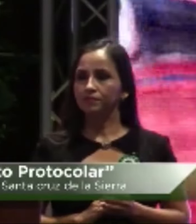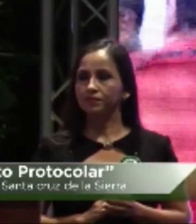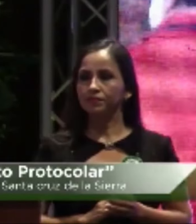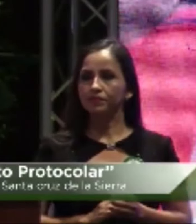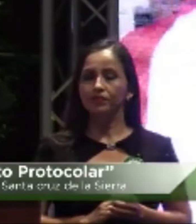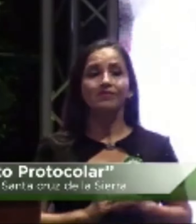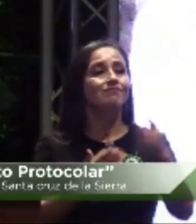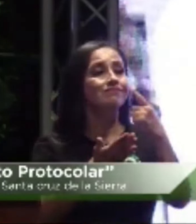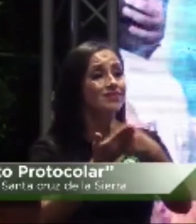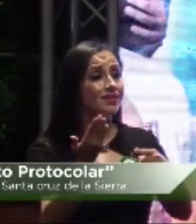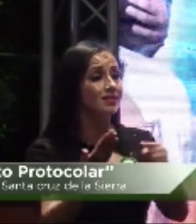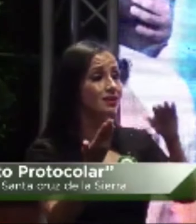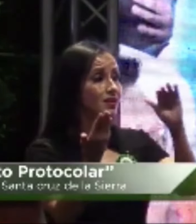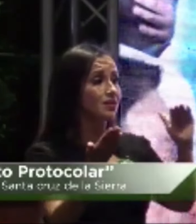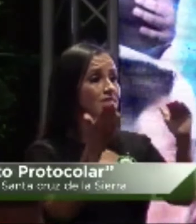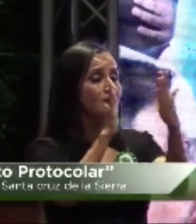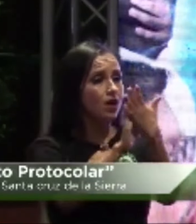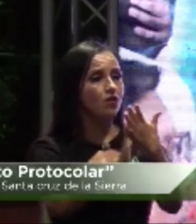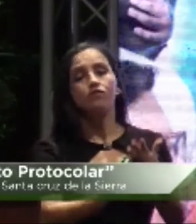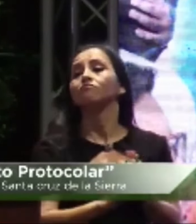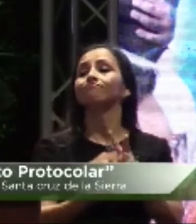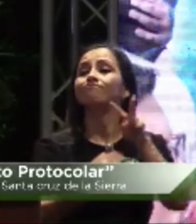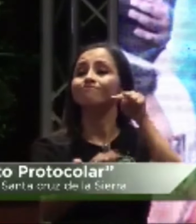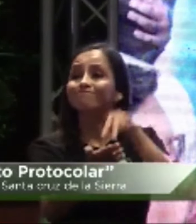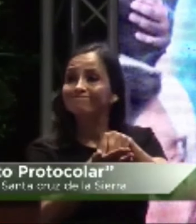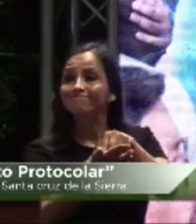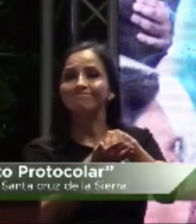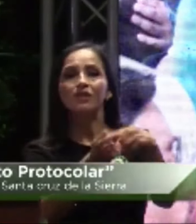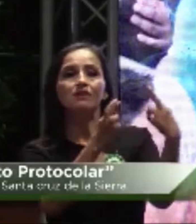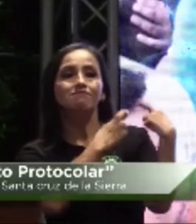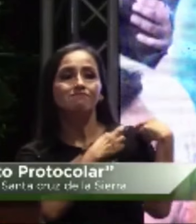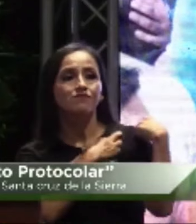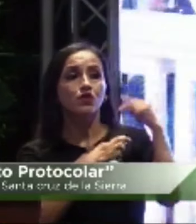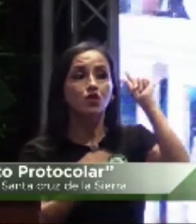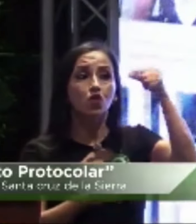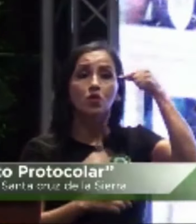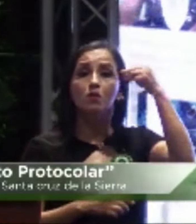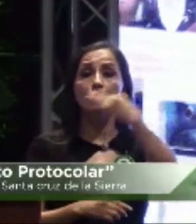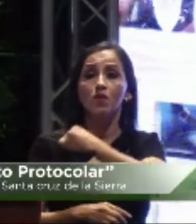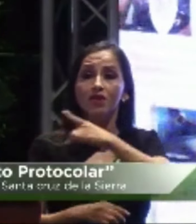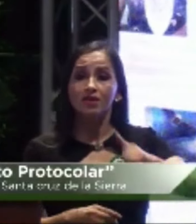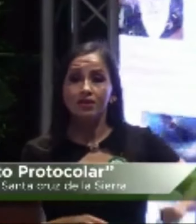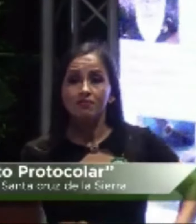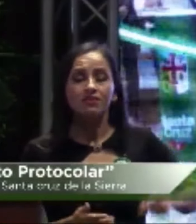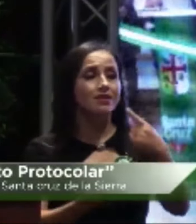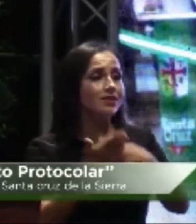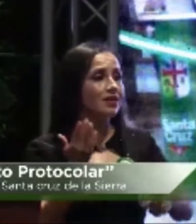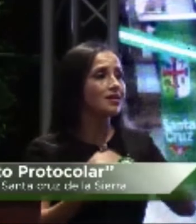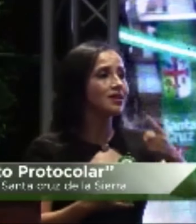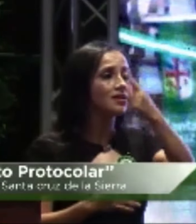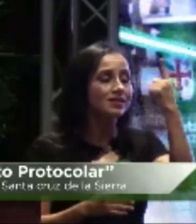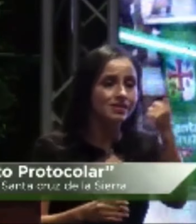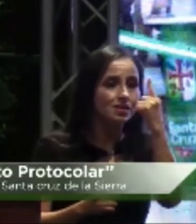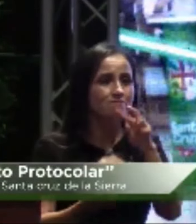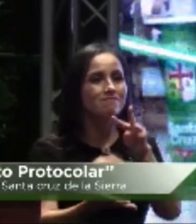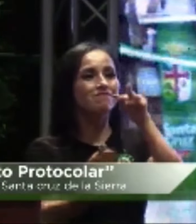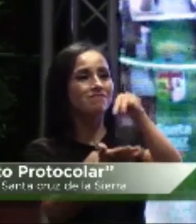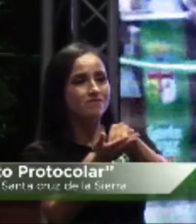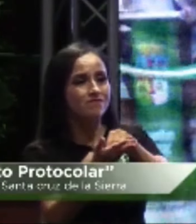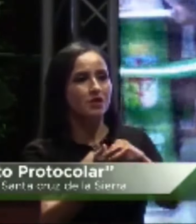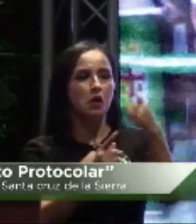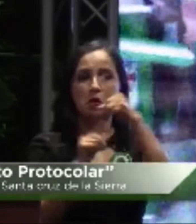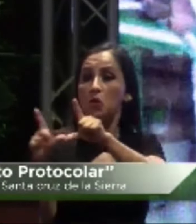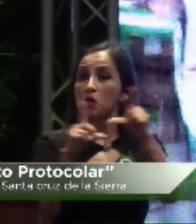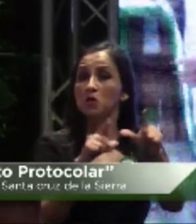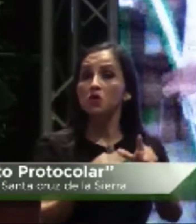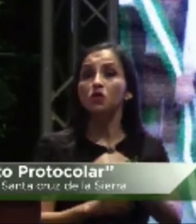Para afrontar con firmeza esta tarea, el gobierno municipal nos tendrá siempre de pie y al orden.